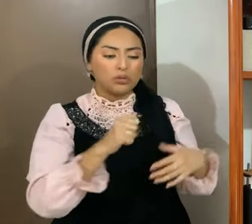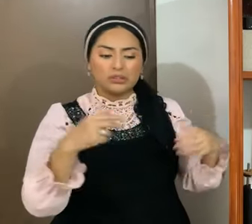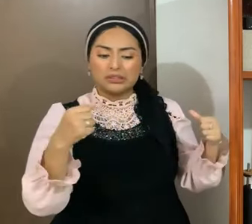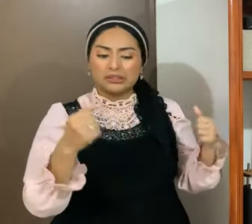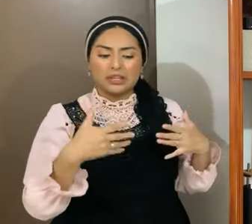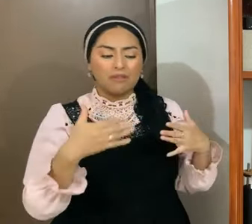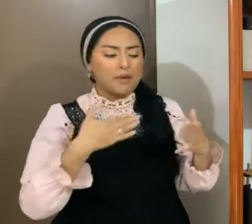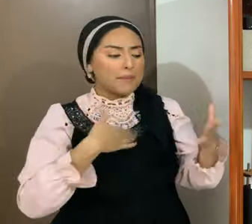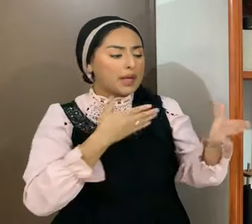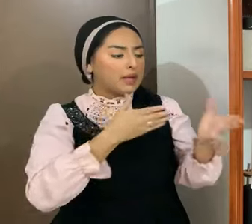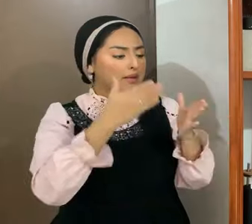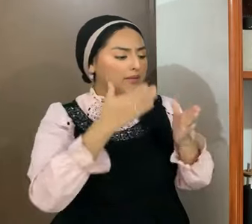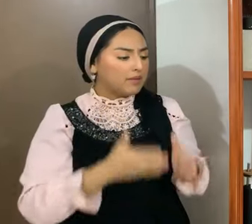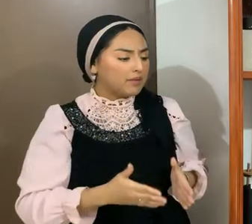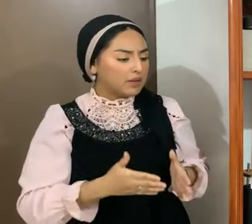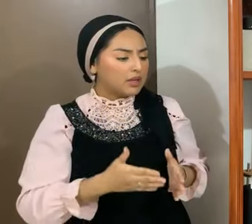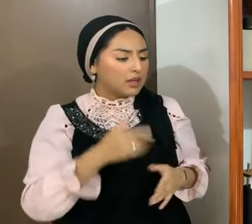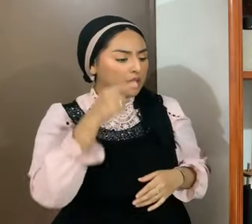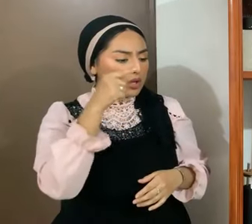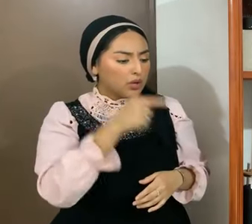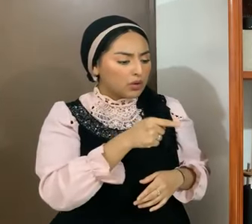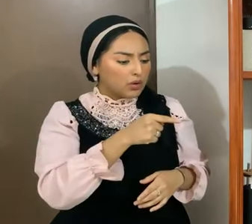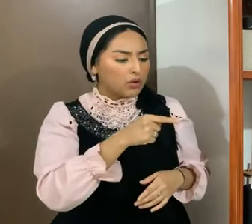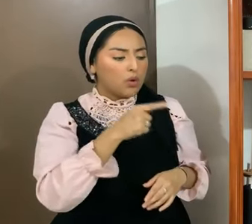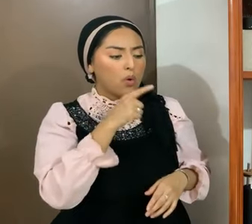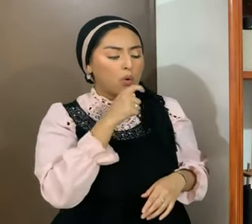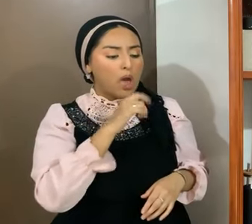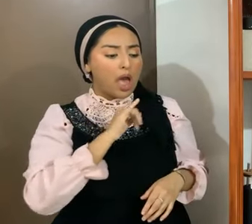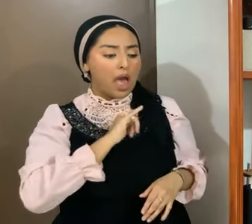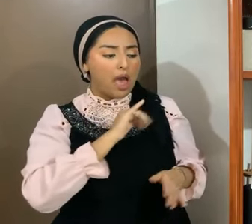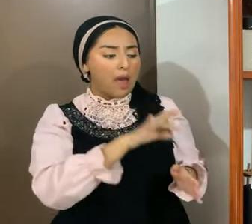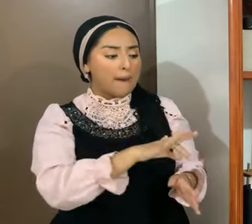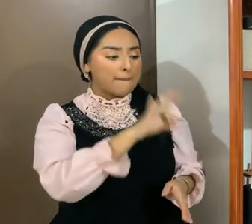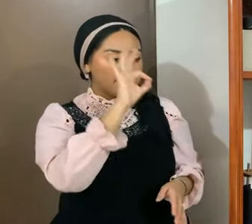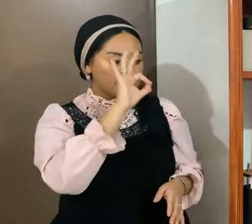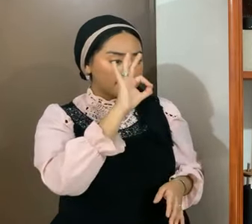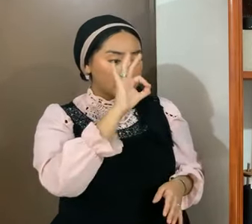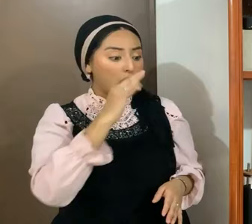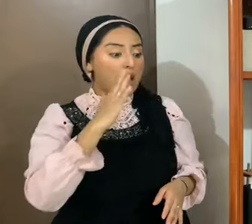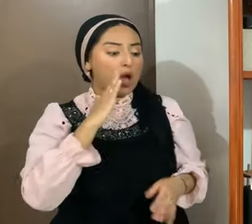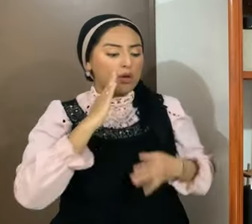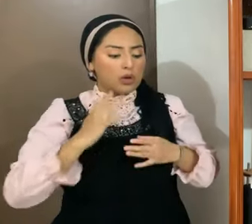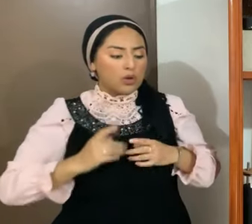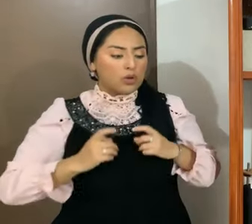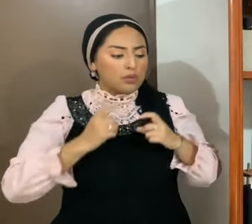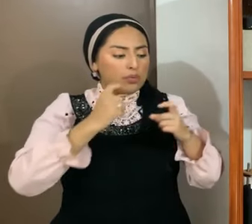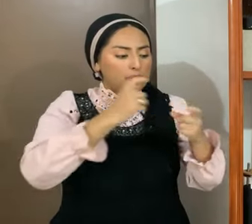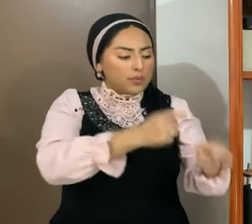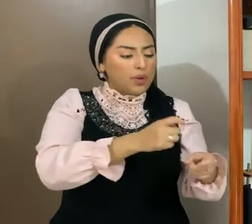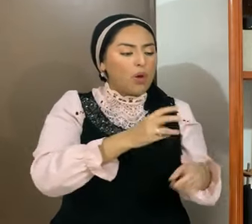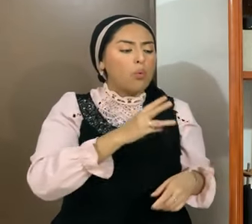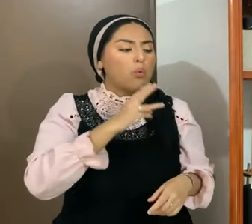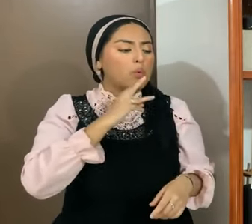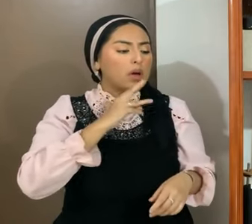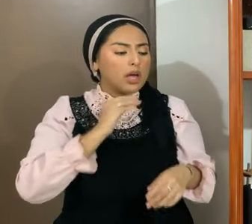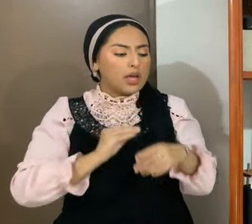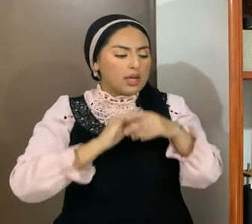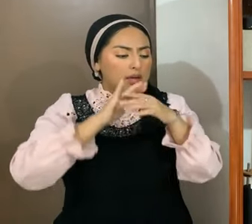siervo mío, Jacob, y tú Jesurún, a quien yo escogí, porque yo derramaré agua sobre el sequedal y ríos sobre la tierra